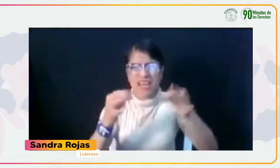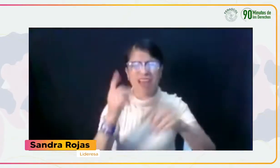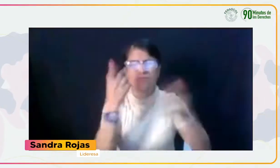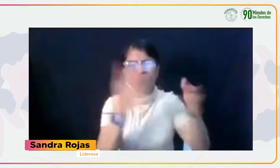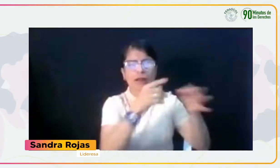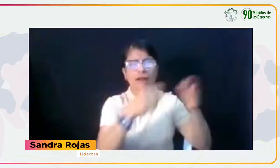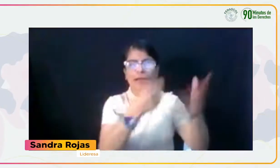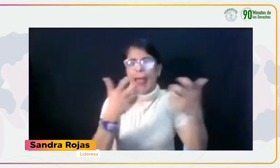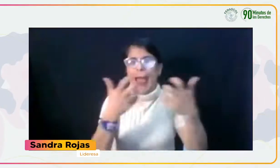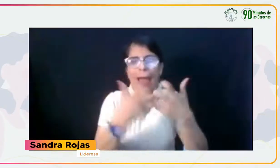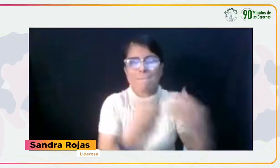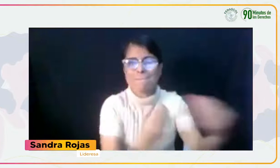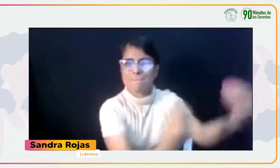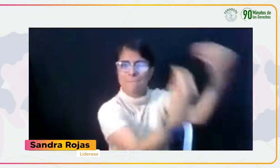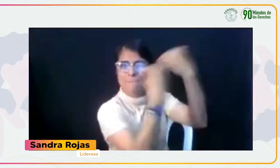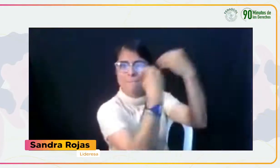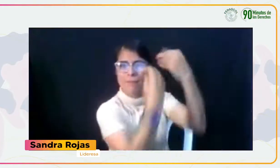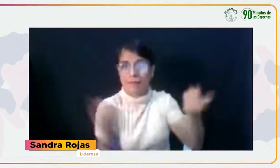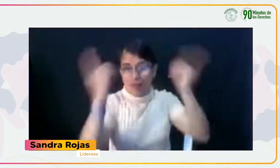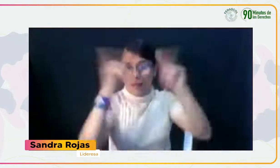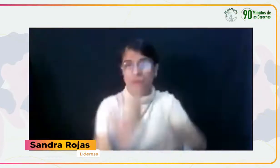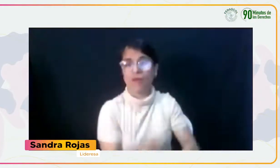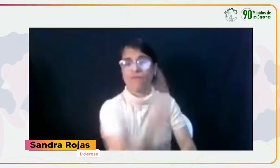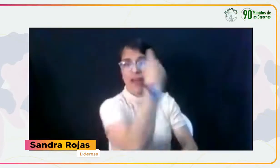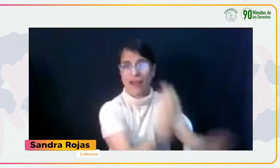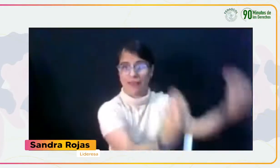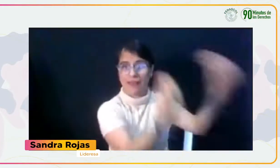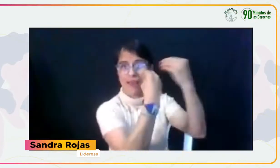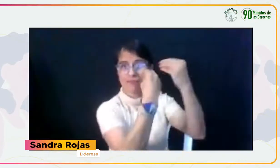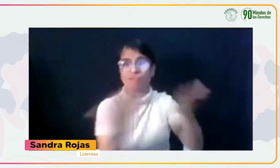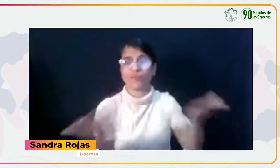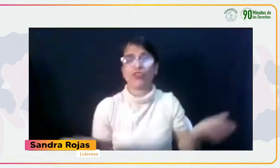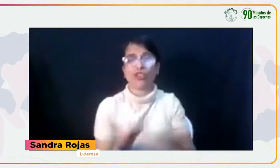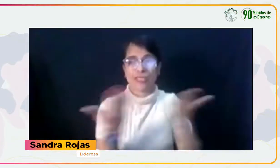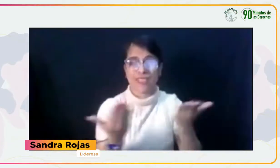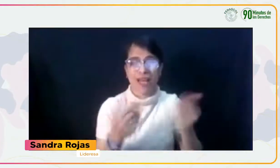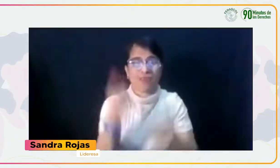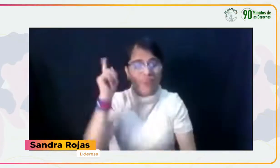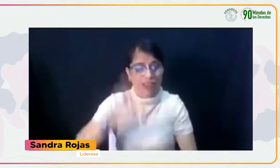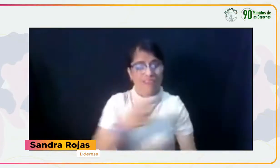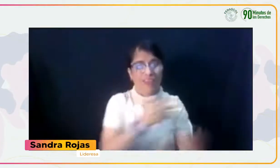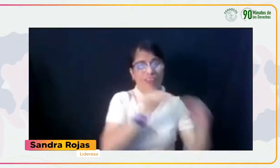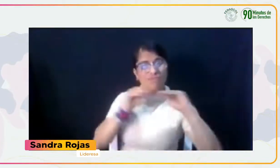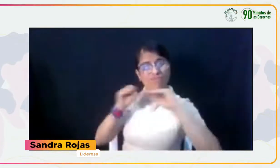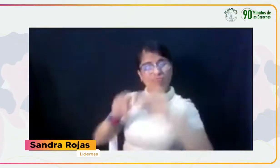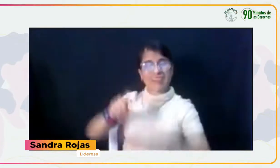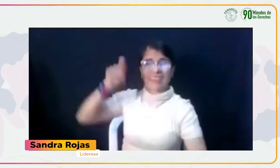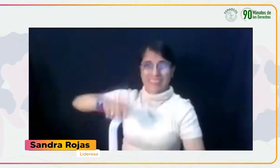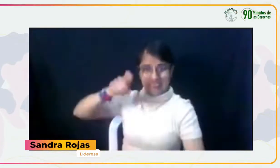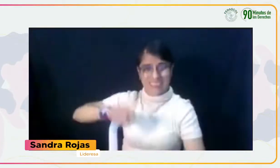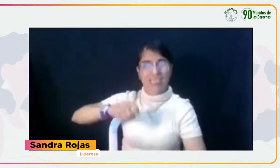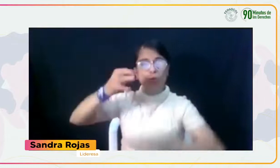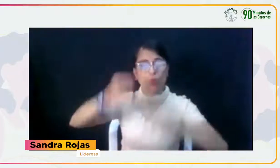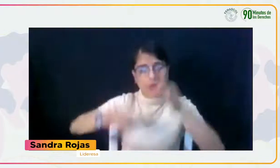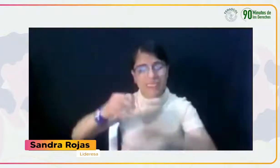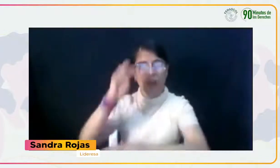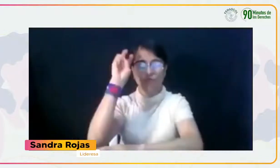todos estos procesos del acceso a la justicia y demás tampoco reciben formación, y hace falta capacitación de estos procesos. Es necesaria